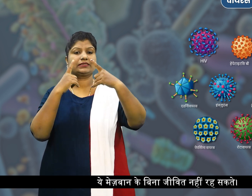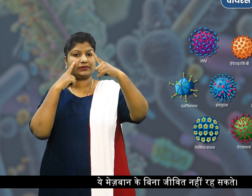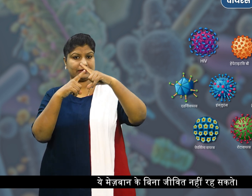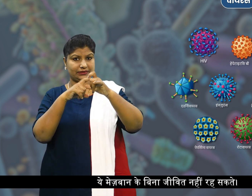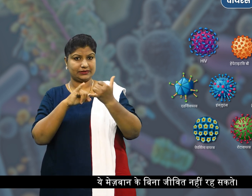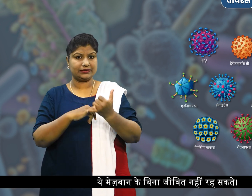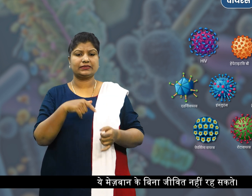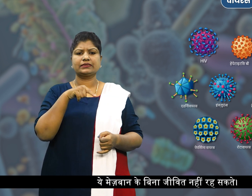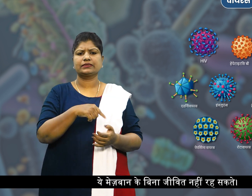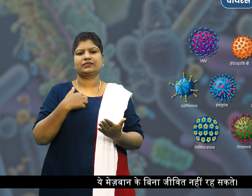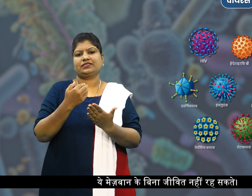बिना जीवित नहीं रह सकते।